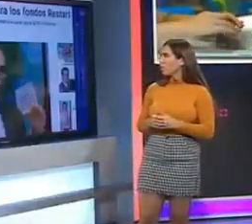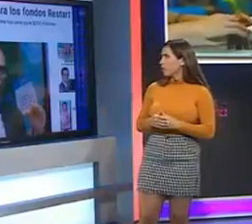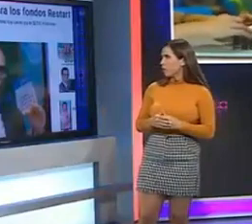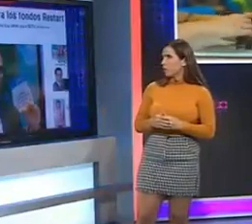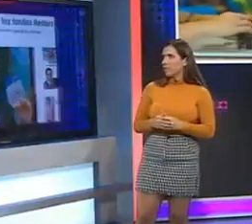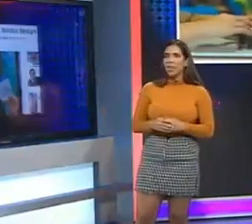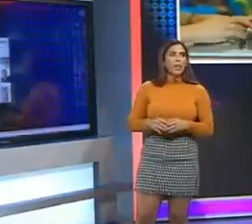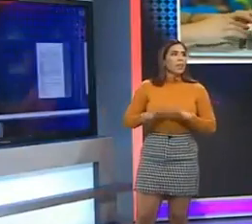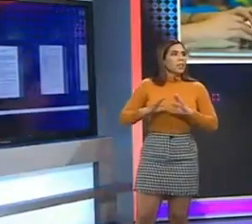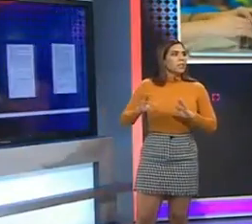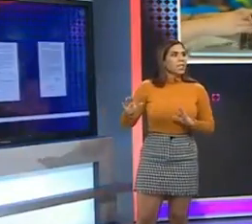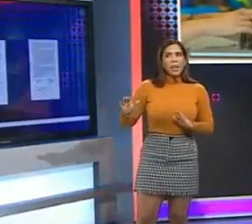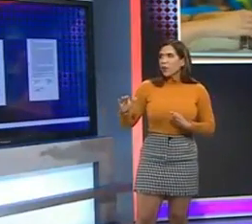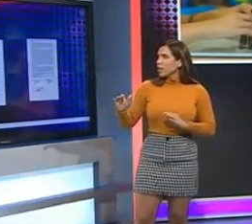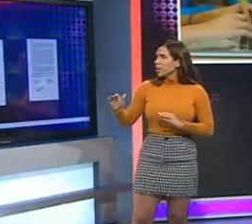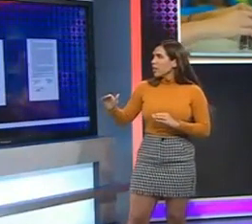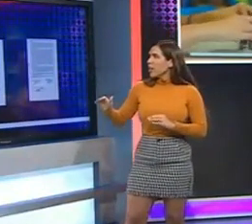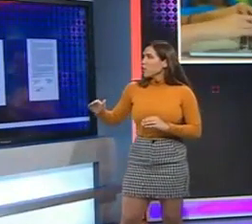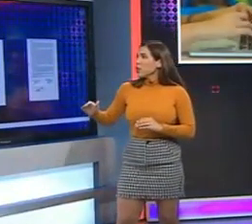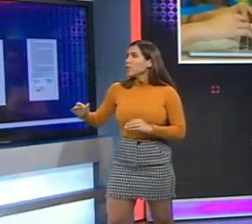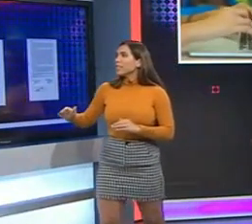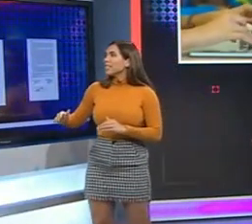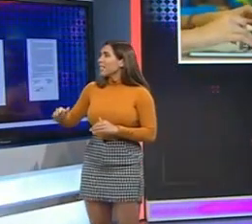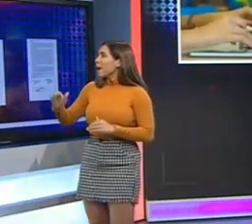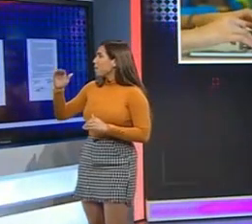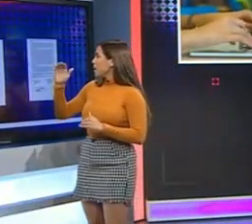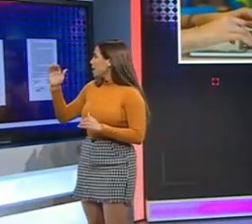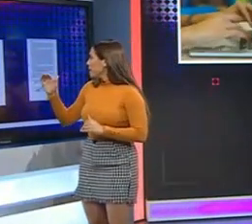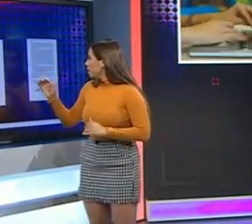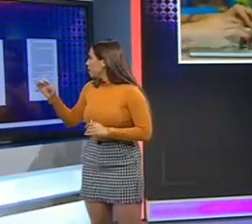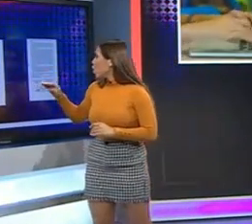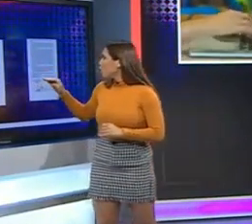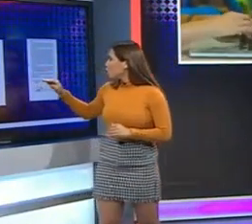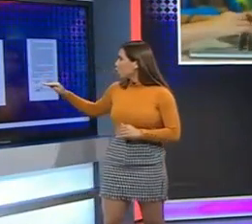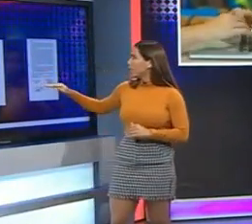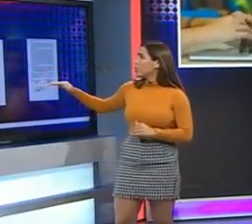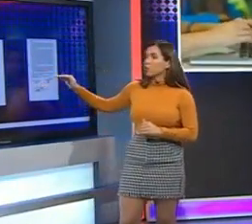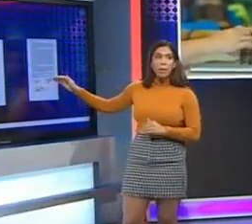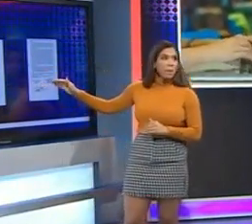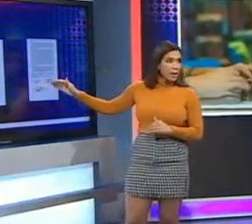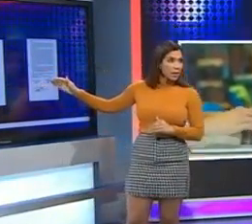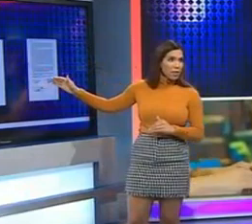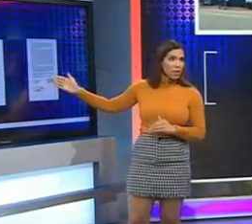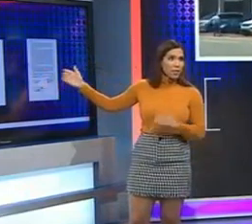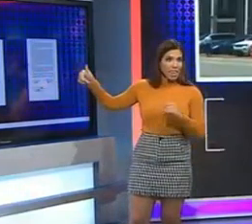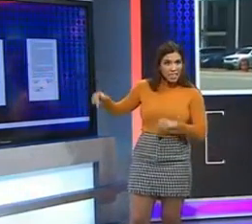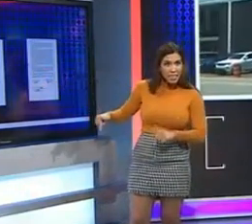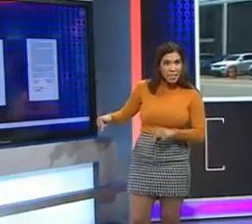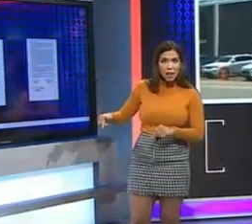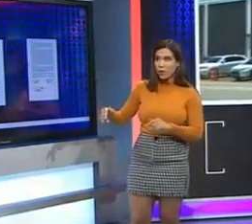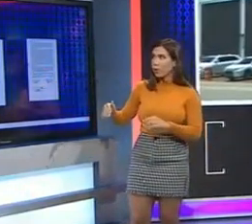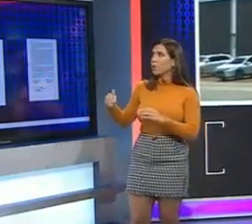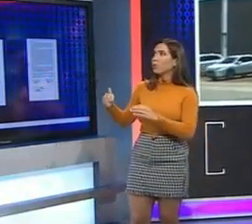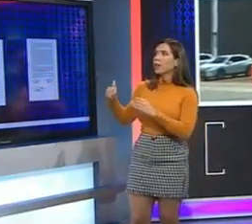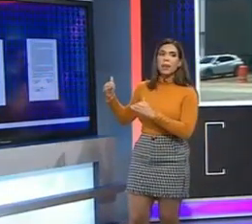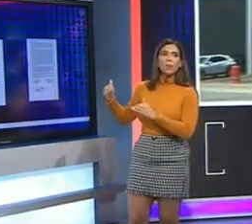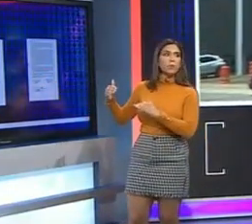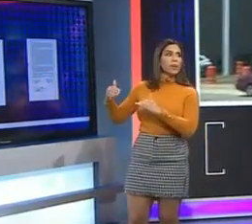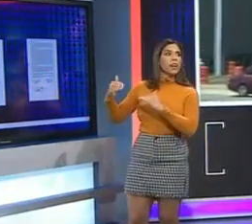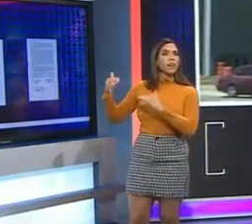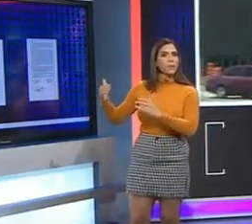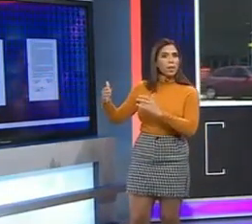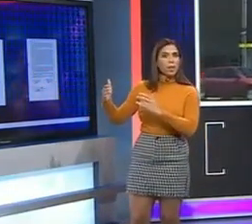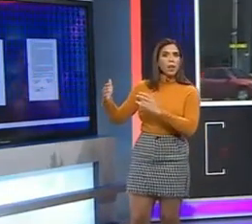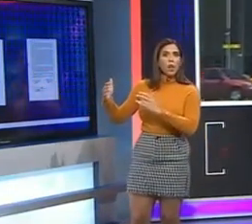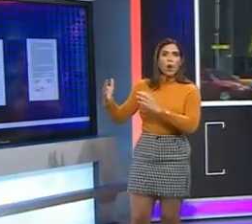estas computadoras. Sigue corriendo el año y no es hasta abril 8 del 2020 de este año,